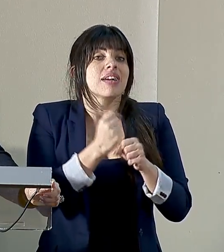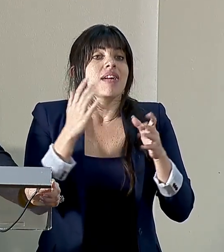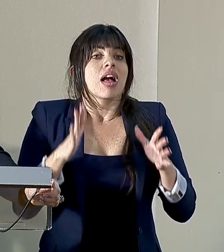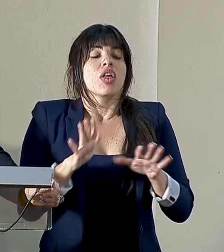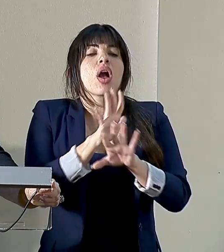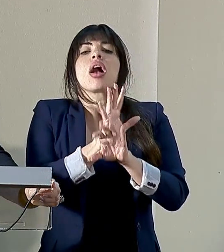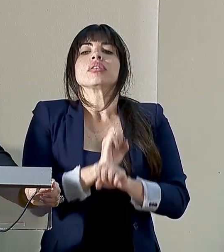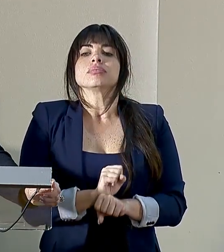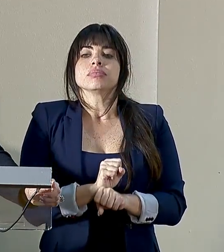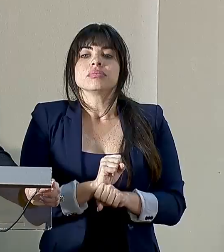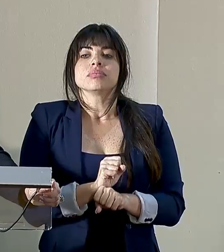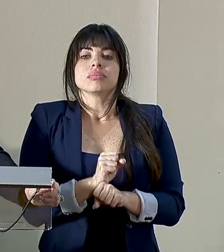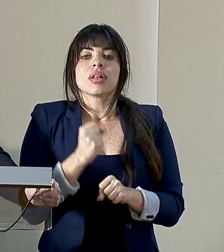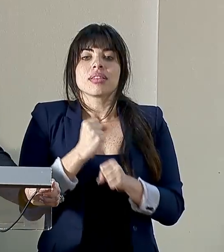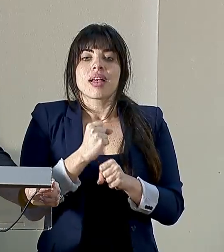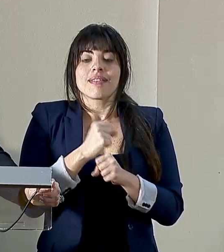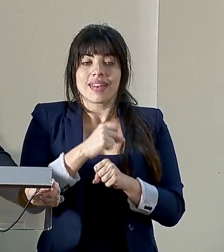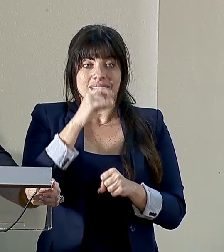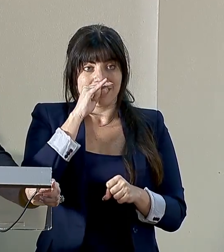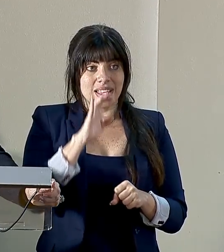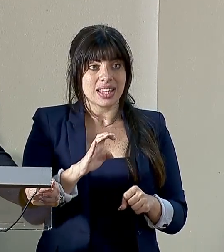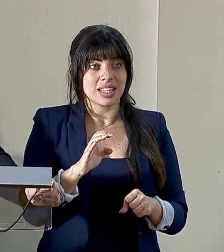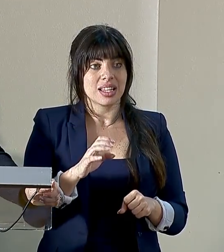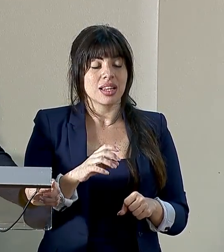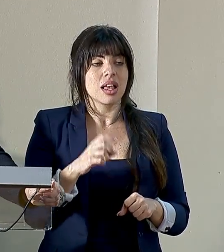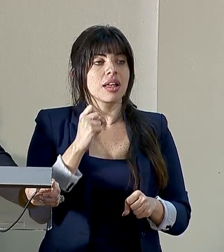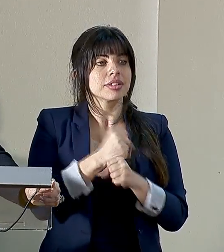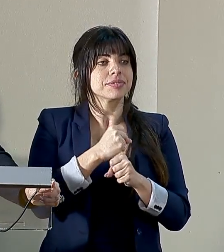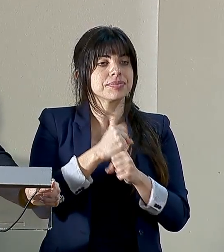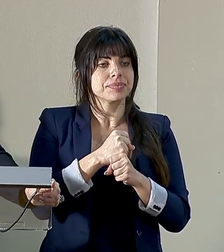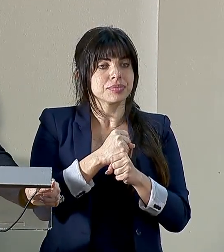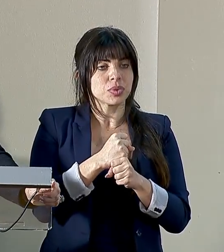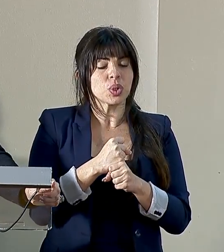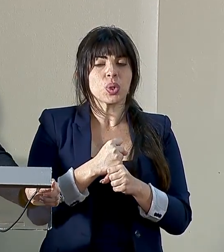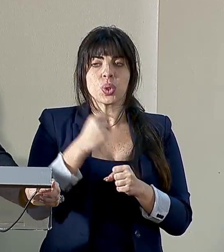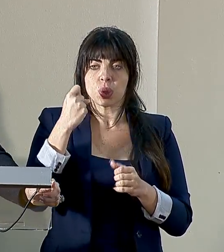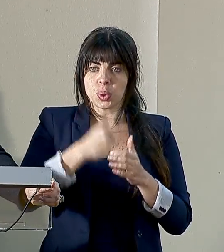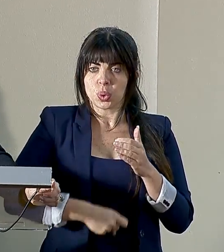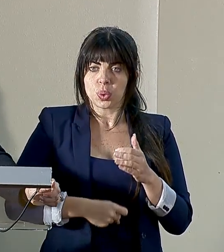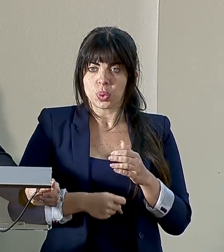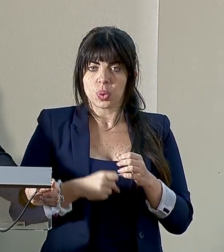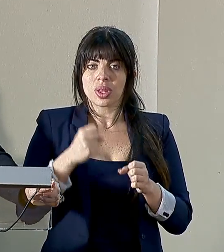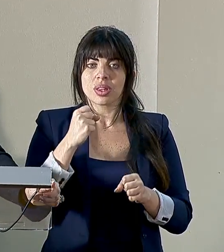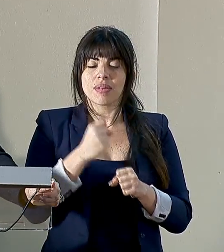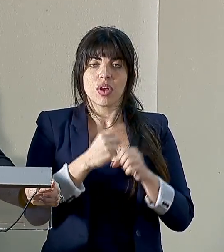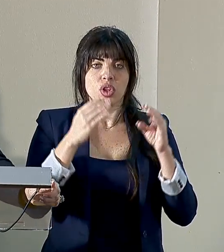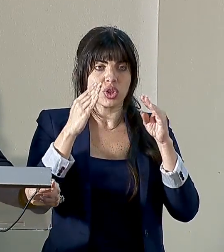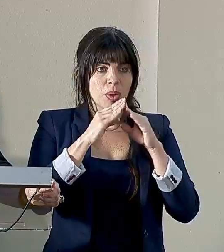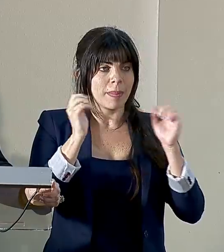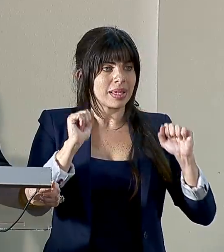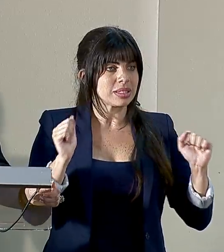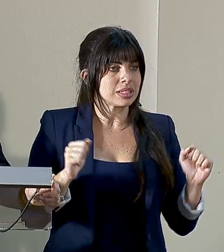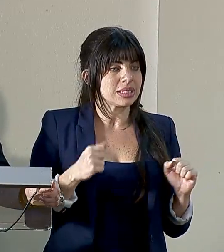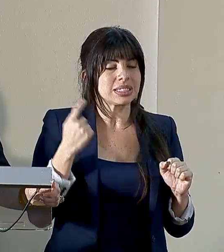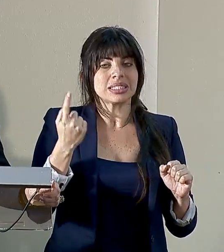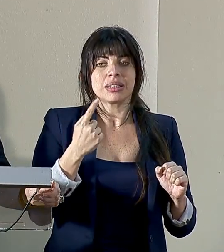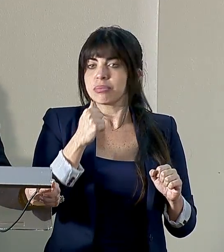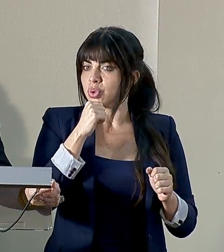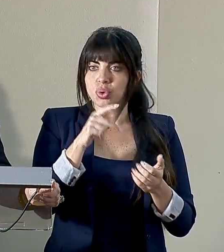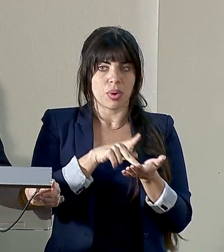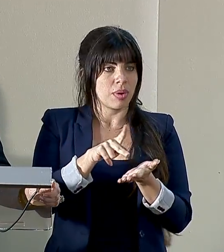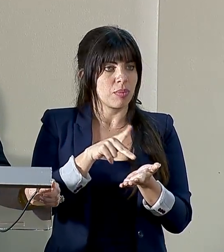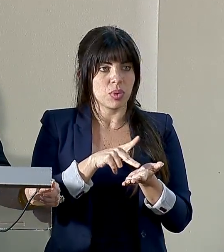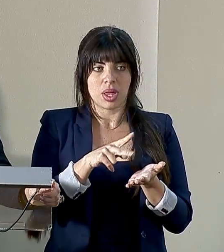se acostumbran con el trabajo infantil a trabajar duramente en trabajos domésticos y siempre no